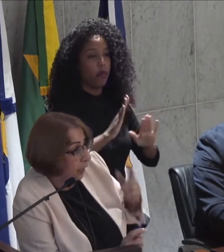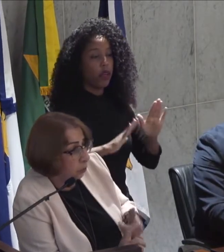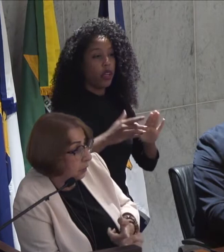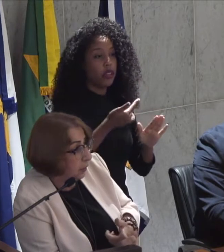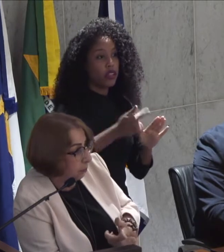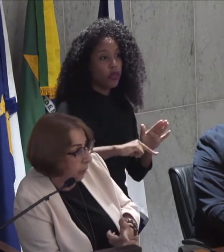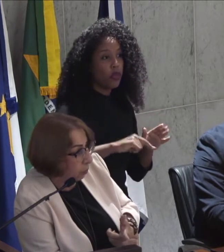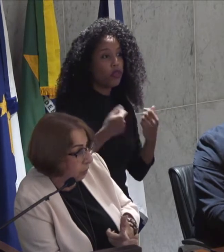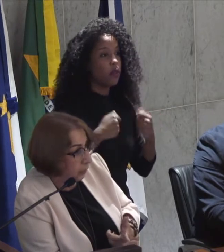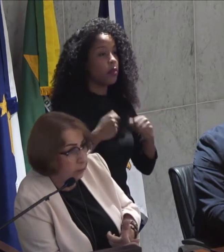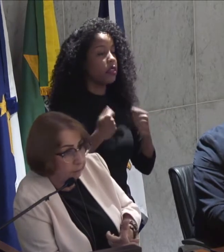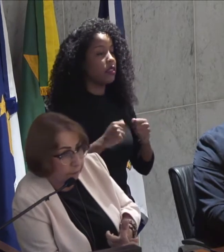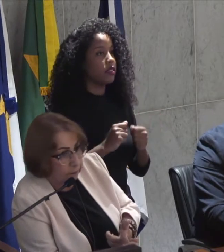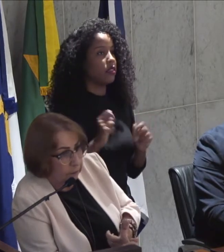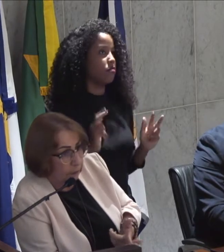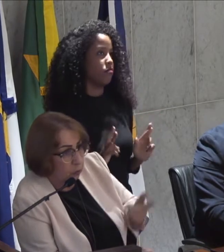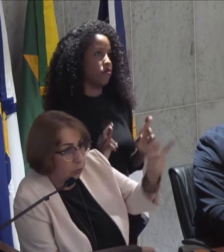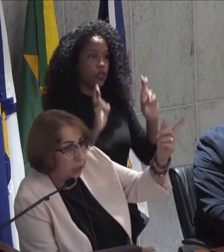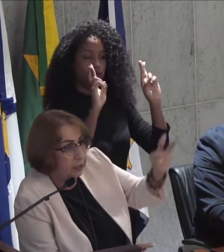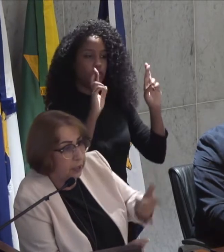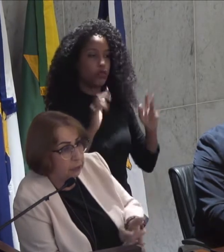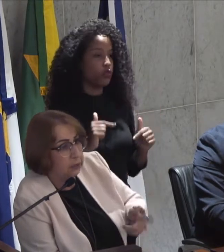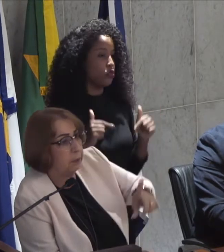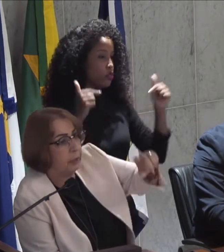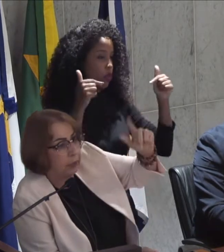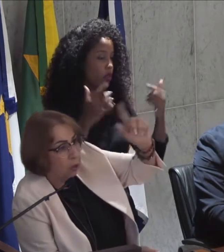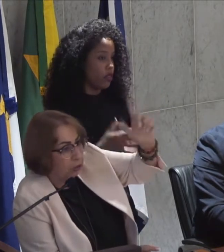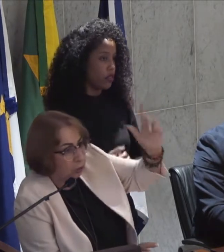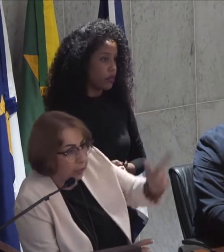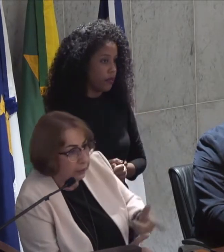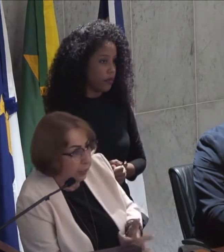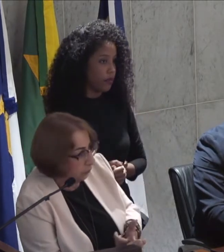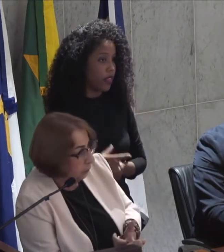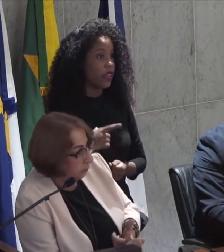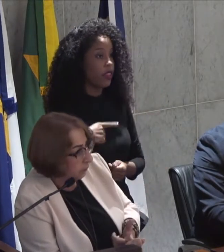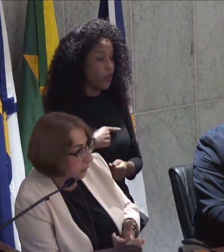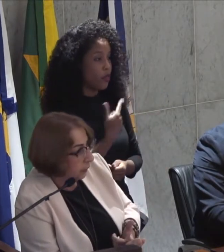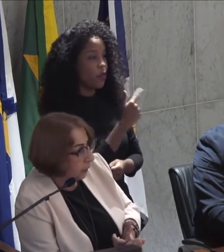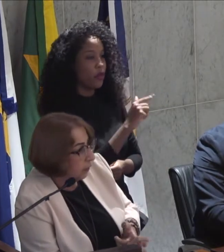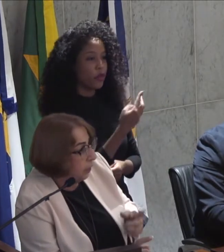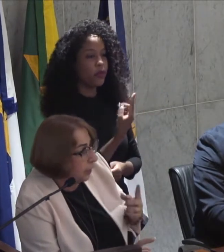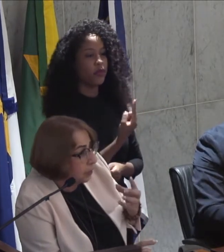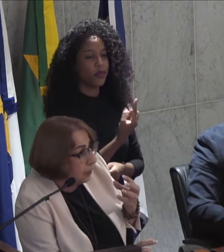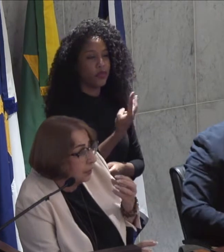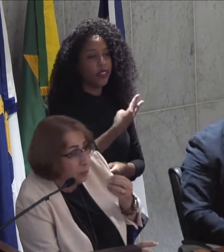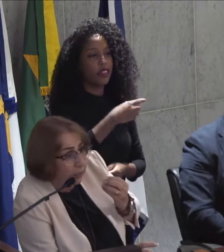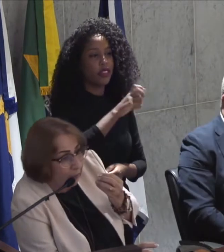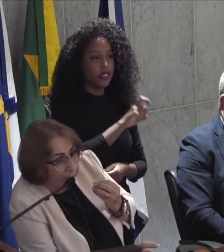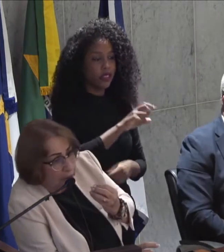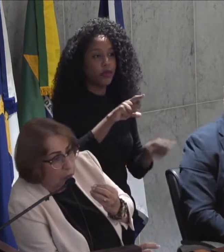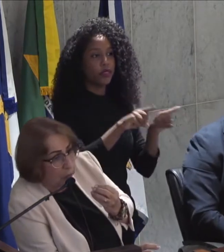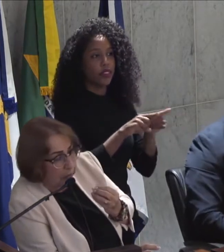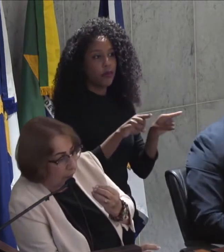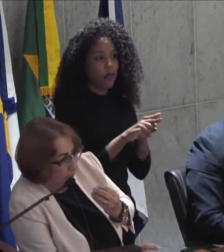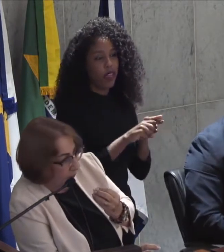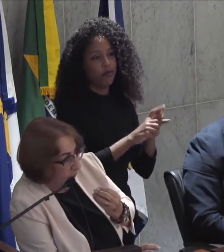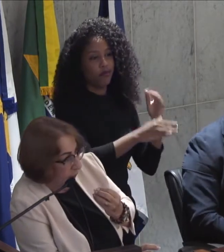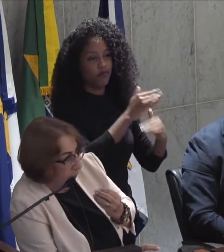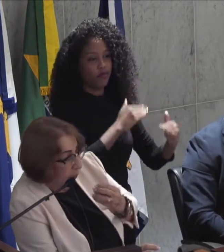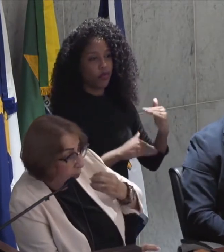jogar na loteria para conseguir. No 135, que também está outro sucateado. Gente, isso é uma trava